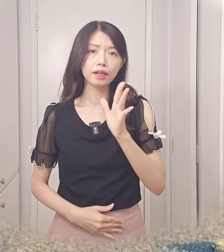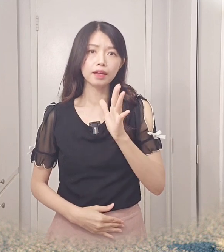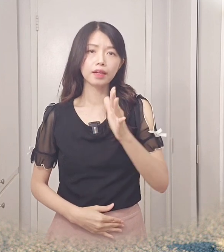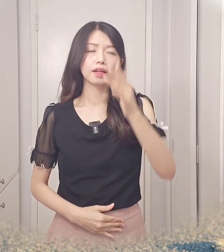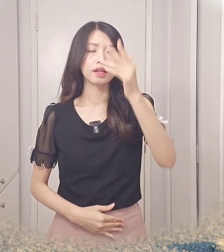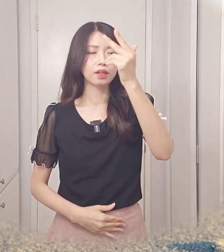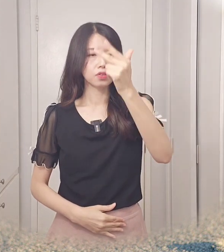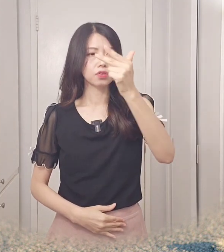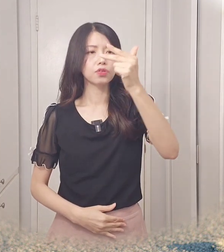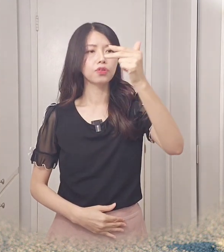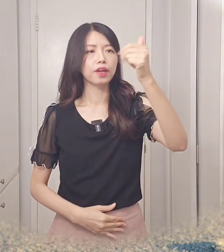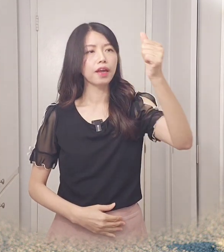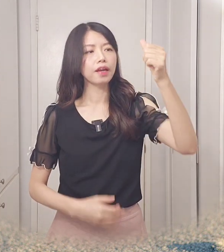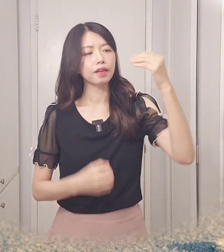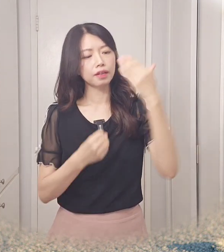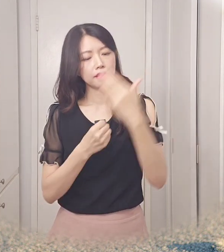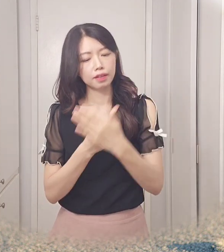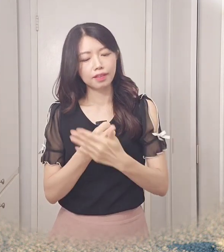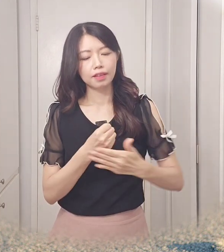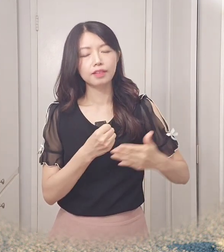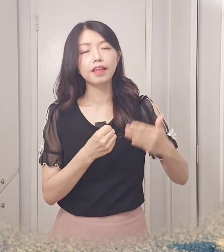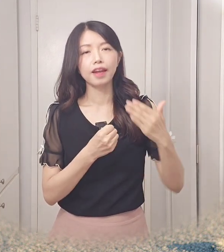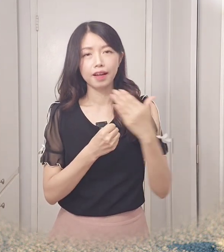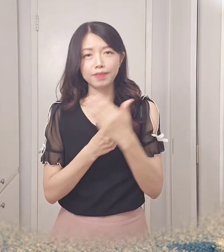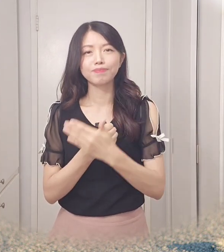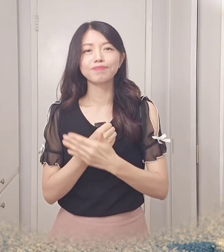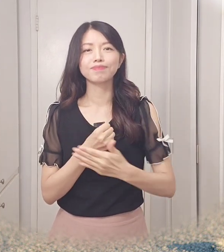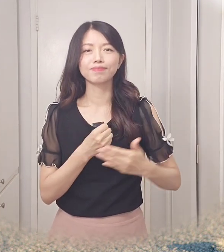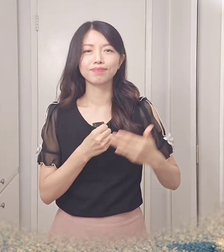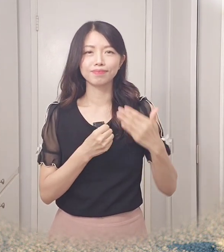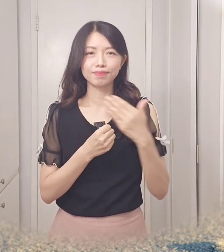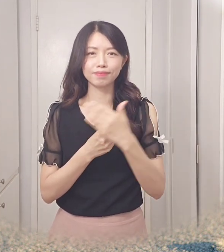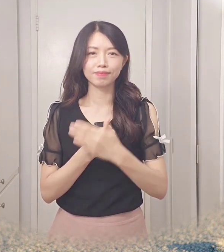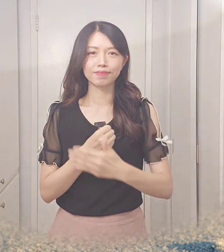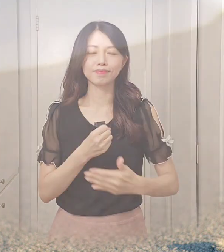오직 주의 은혜라.